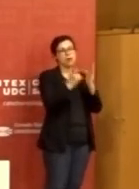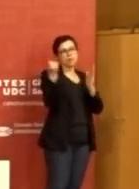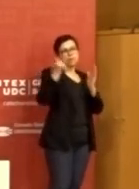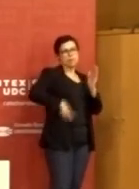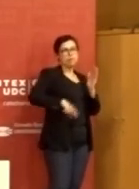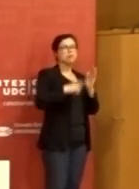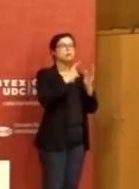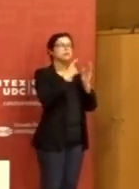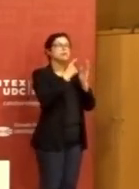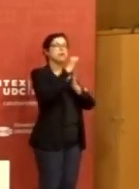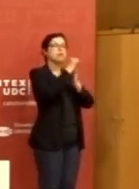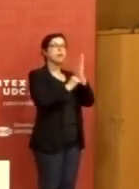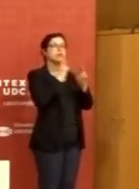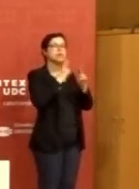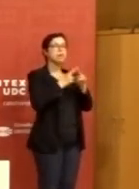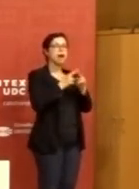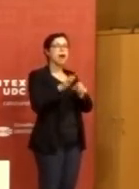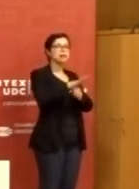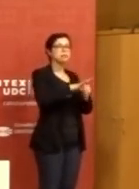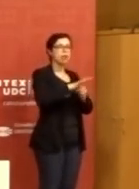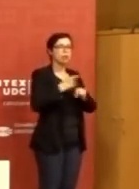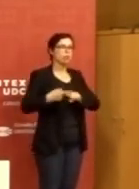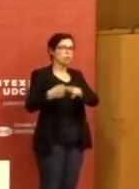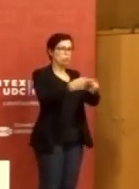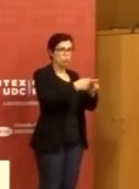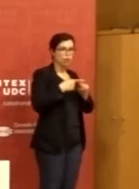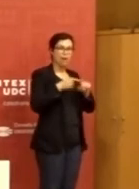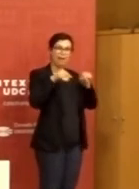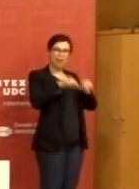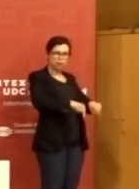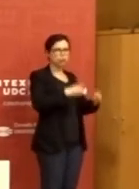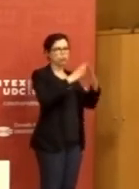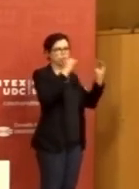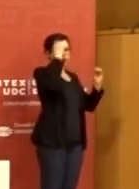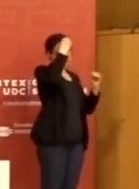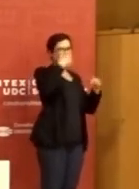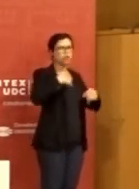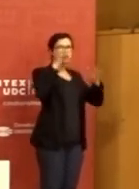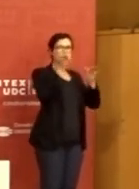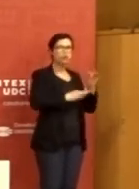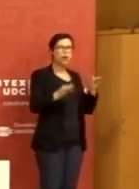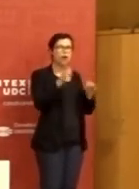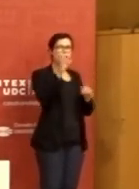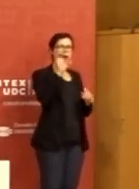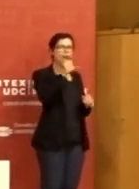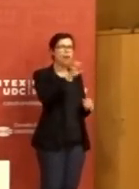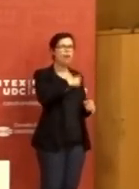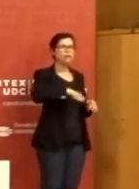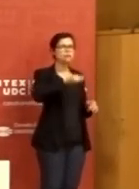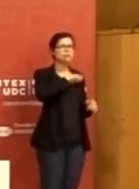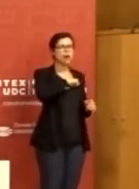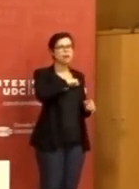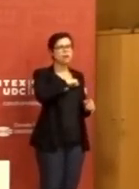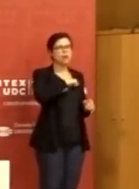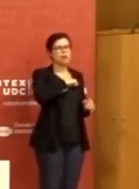que es el programa que se llama aquí Espacio Compartido, y en España ya son, en este momento, en parte, todo